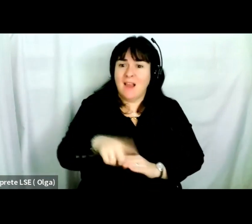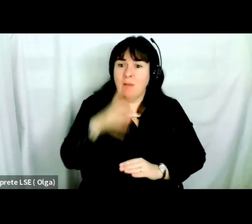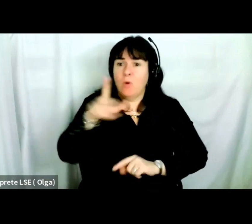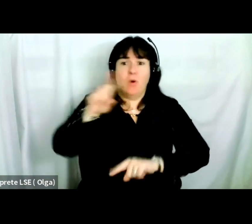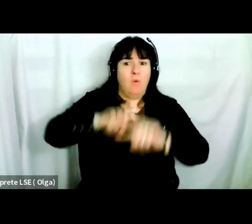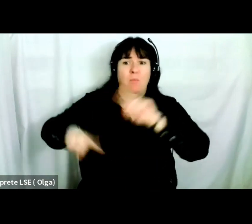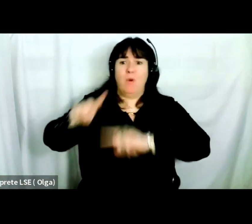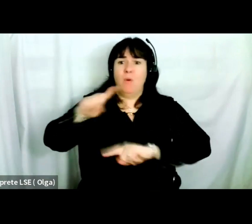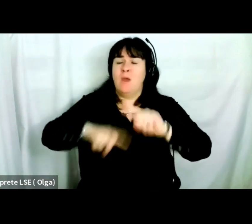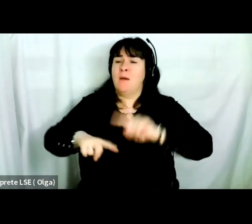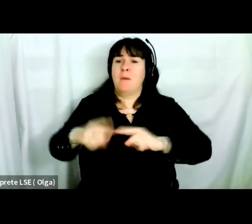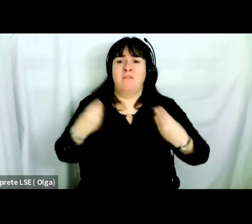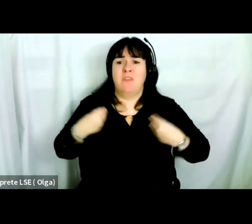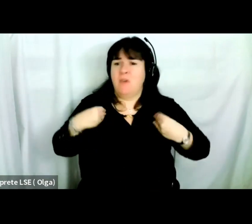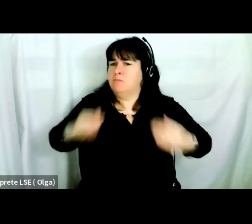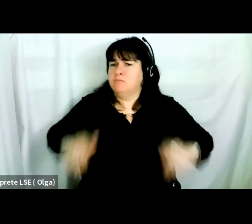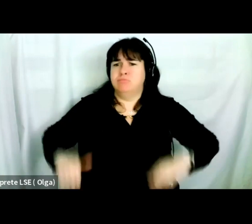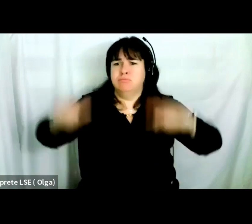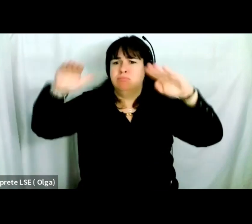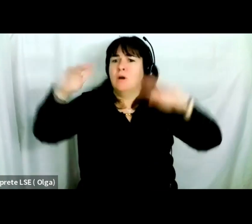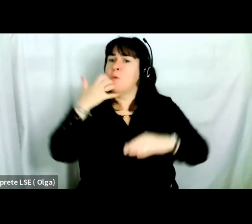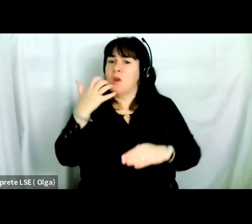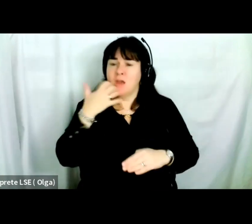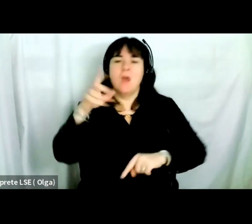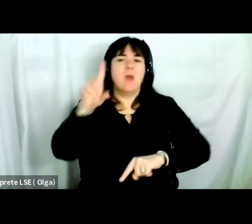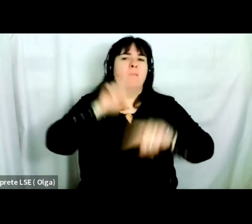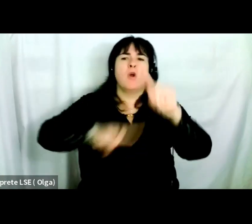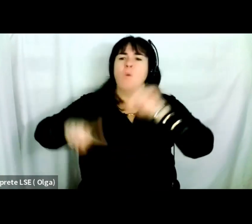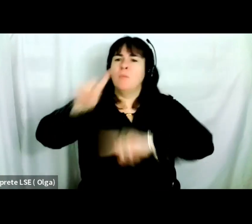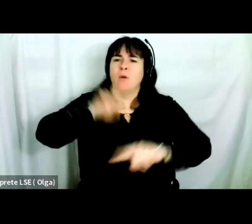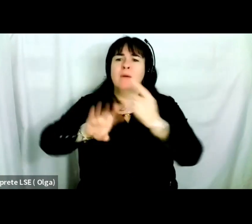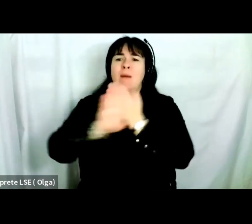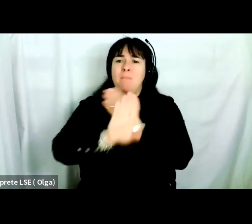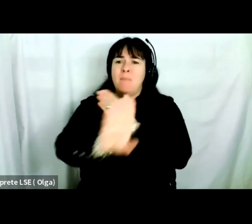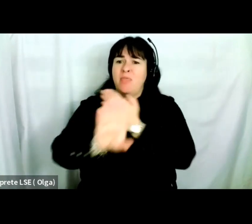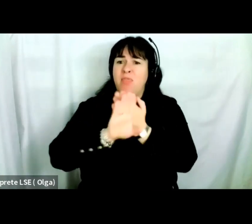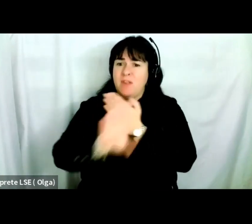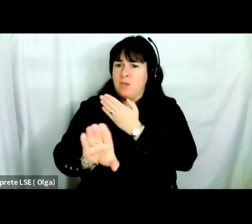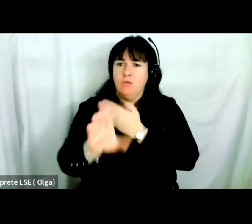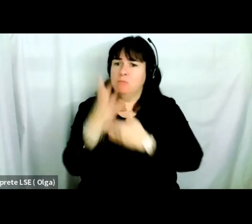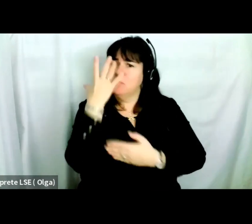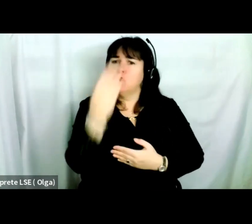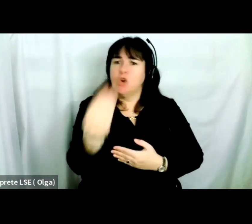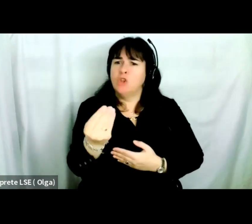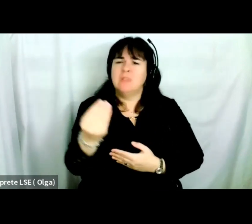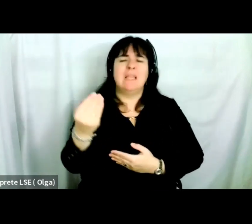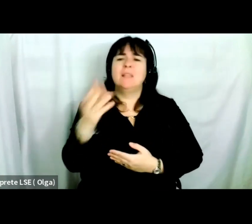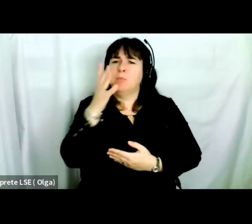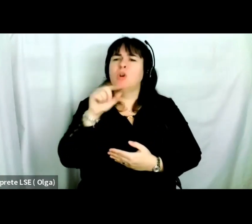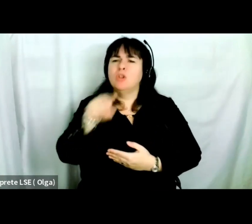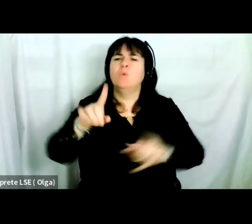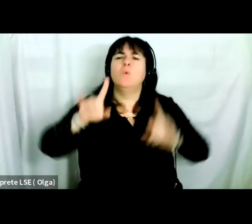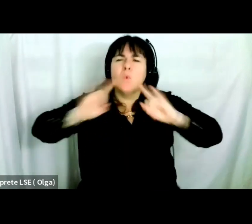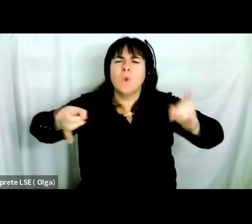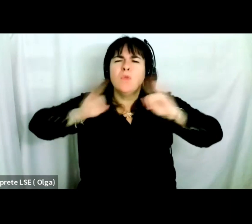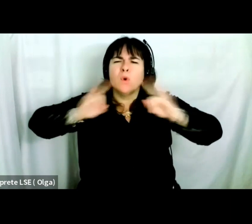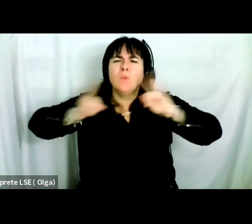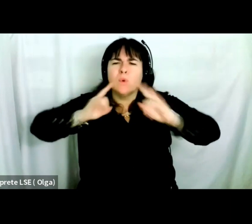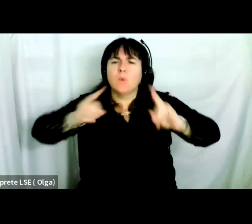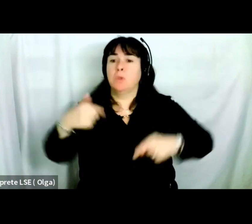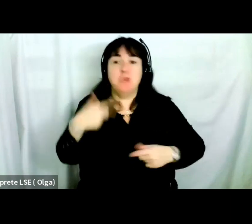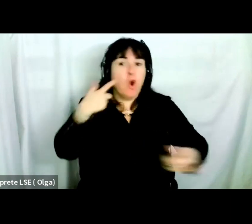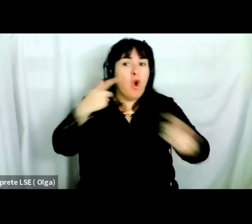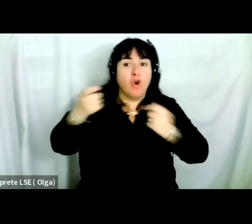vida porque resulta que tienes un problema con el vecino que no entiende por qué haces tantos ruidos y tú no puedes controlar eso, por